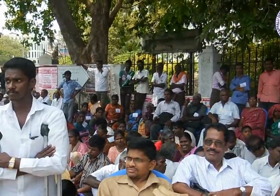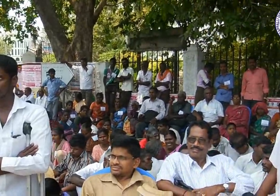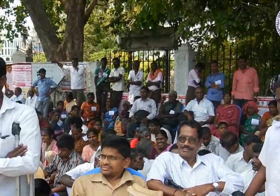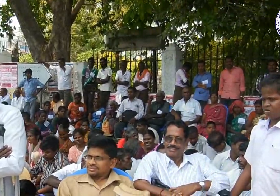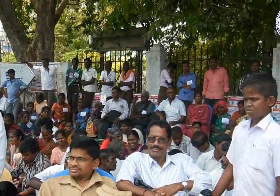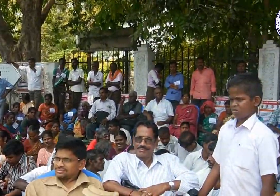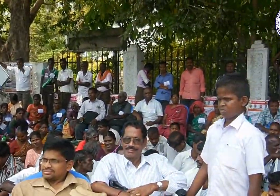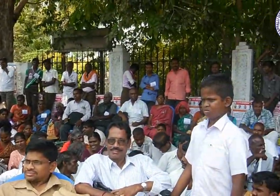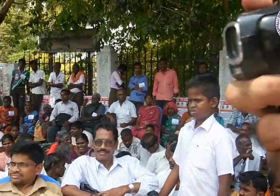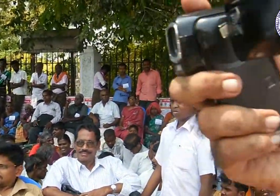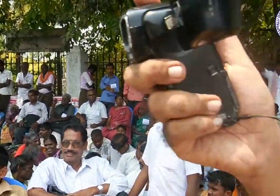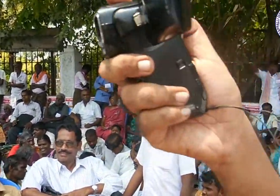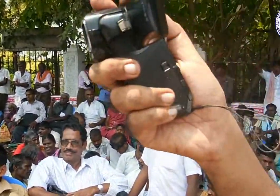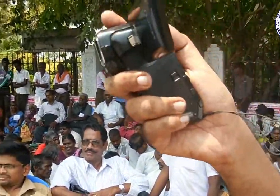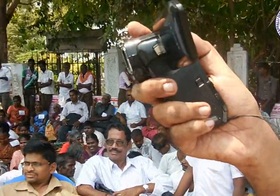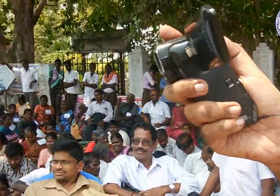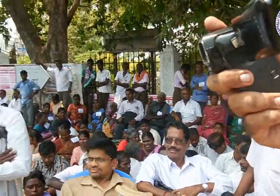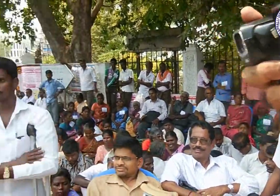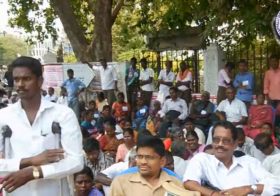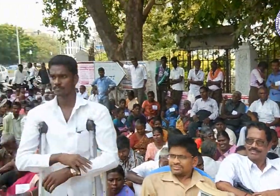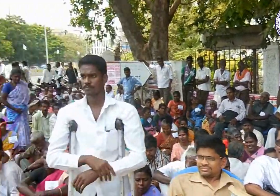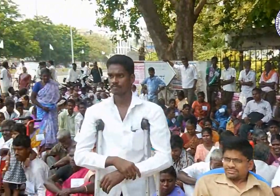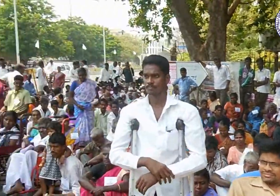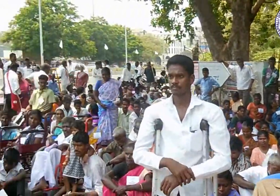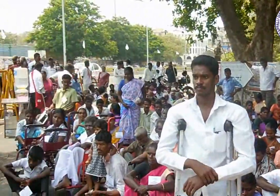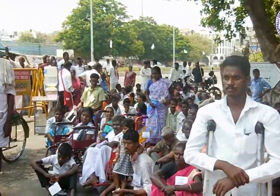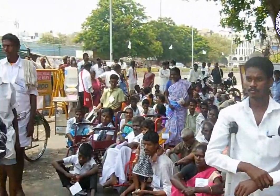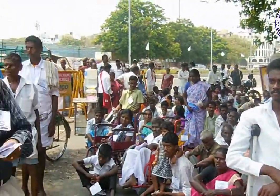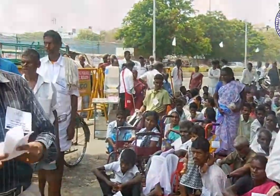தரக்கூடிய சட்டத்தை அரசாணையை நிறைவேற்ற என்றும்